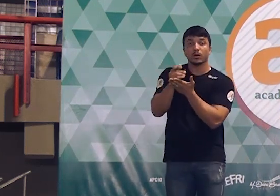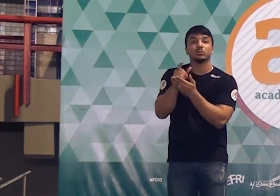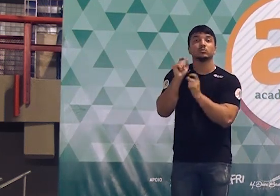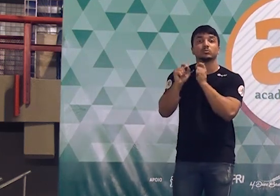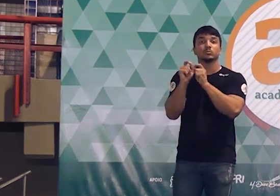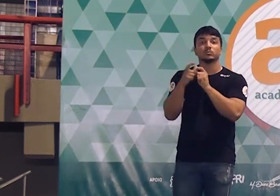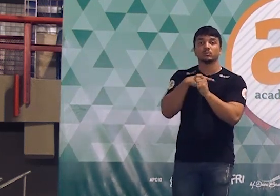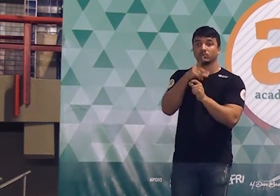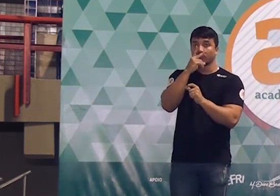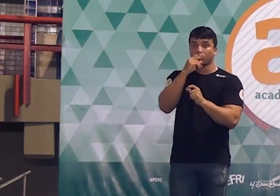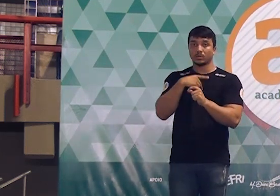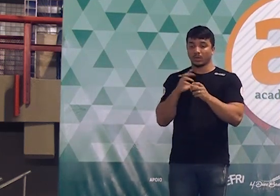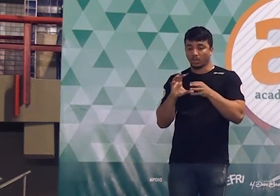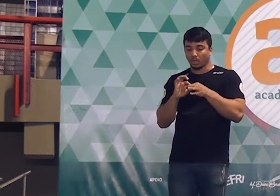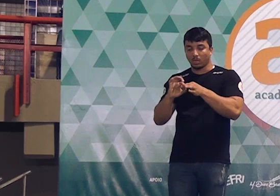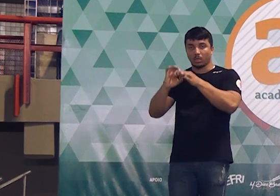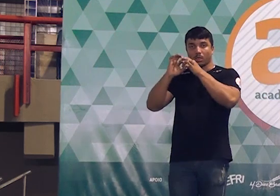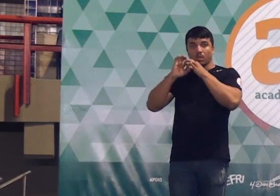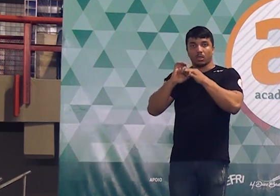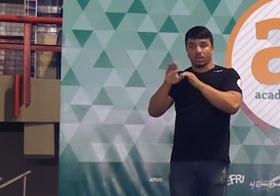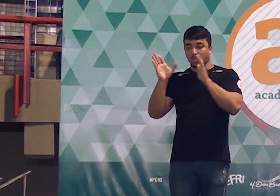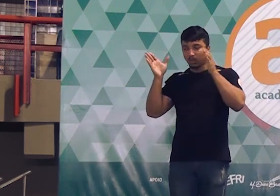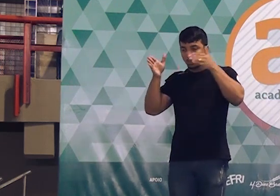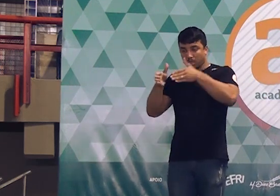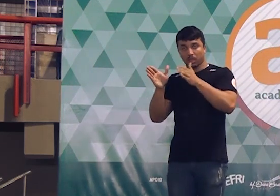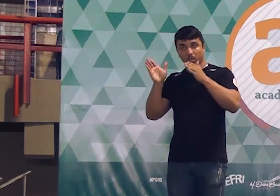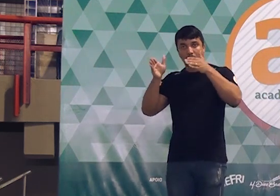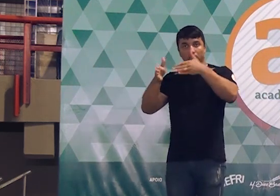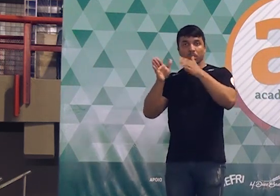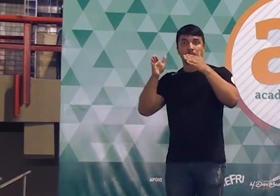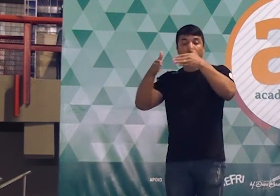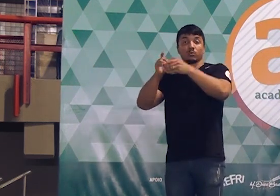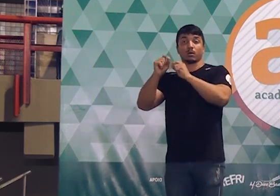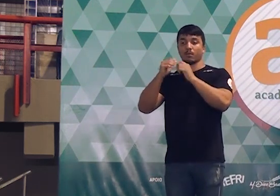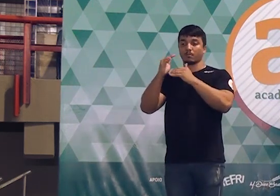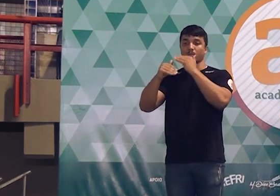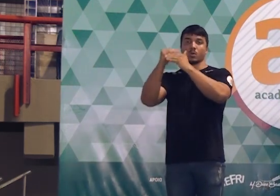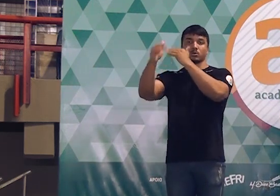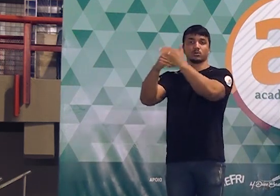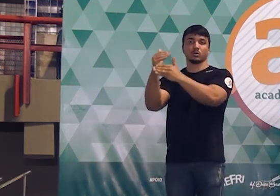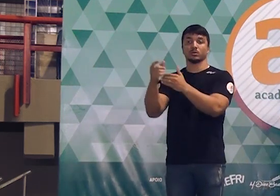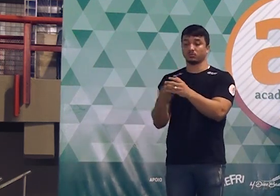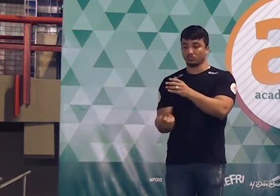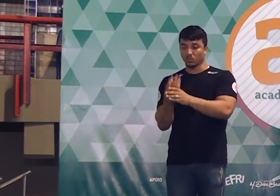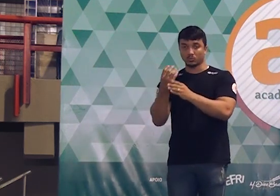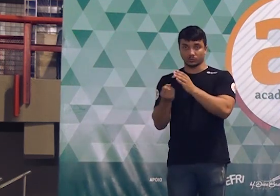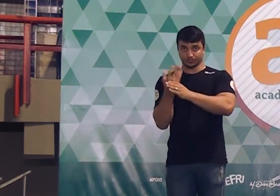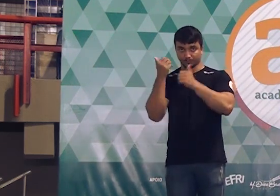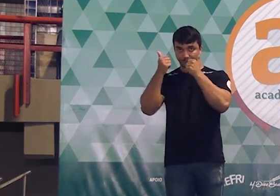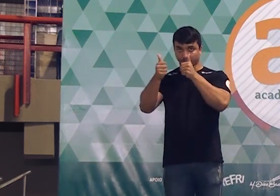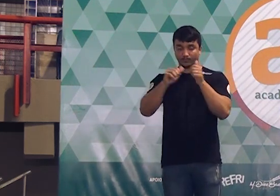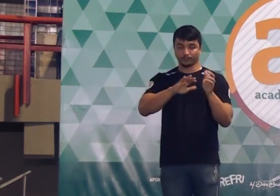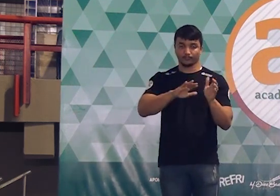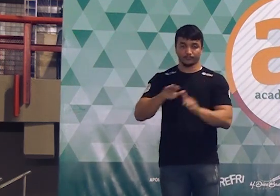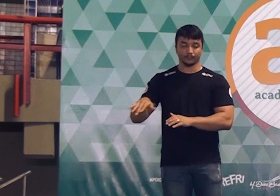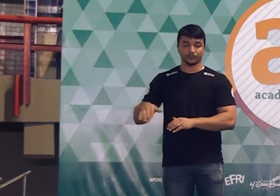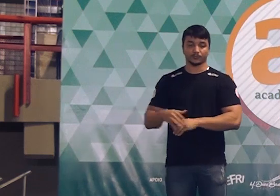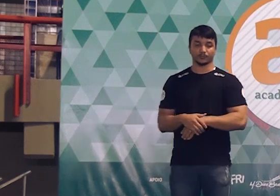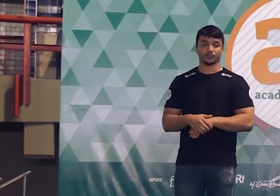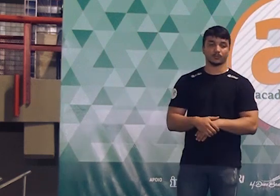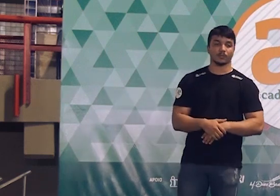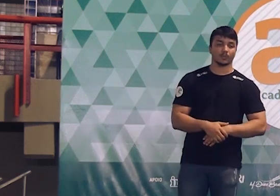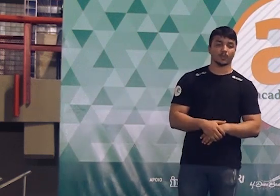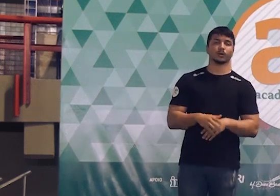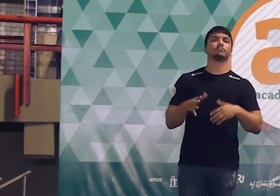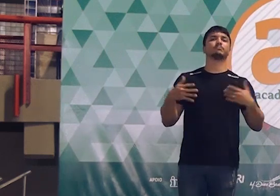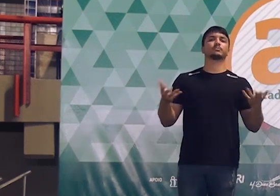a se alienar dentro do processo de produção. Estão comigo? Beleza?